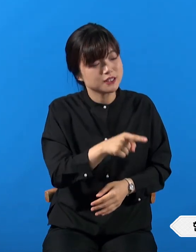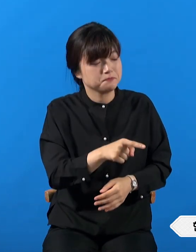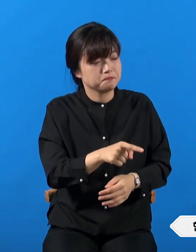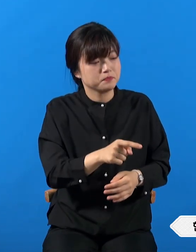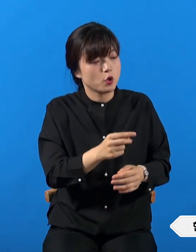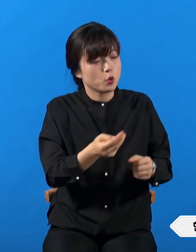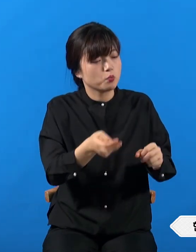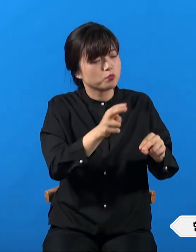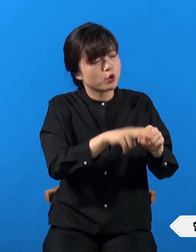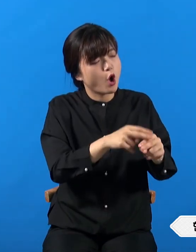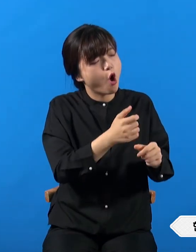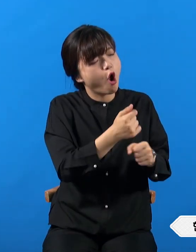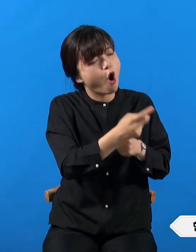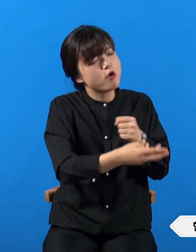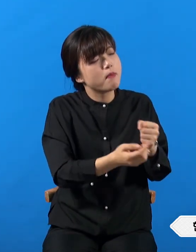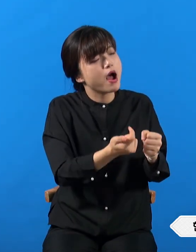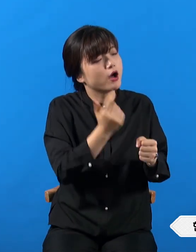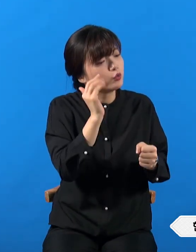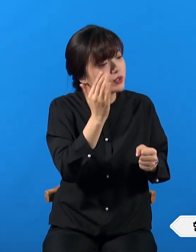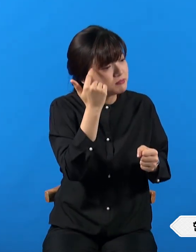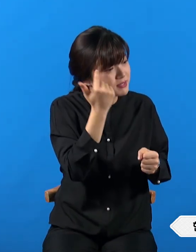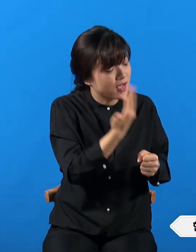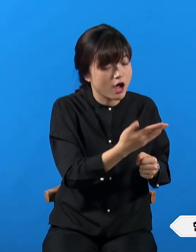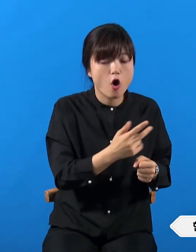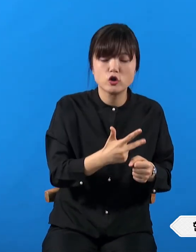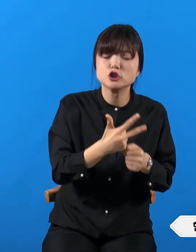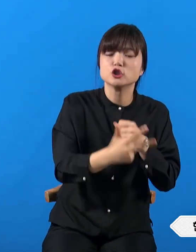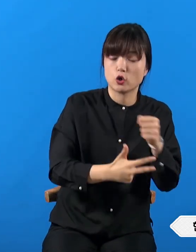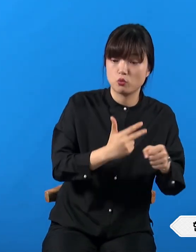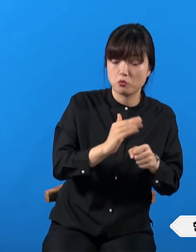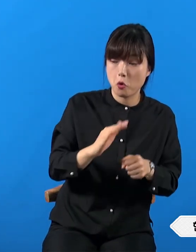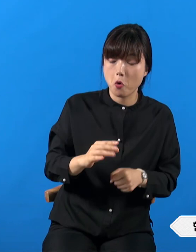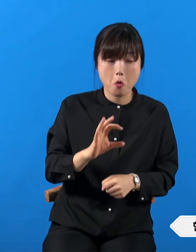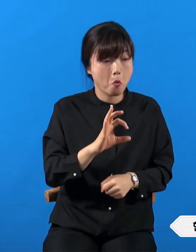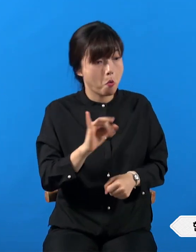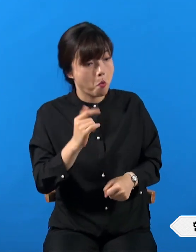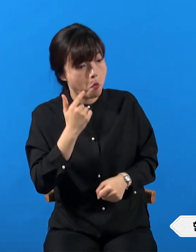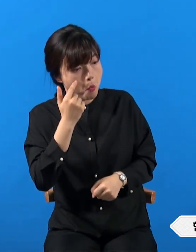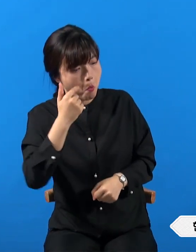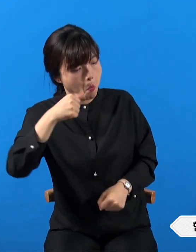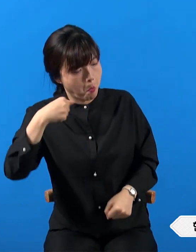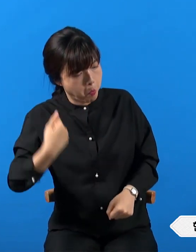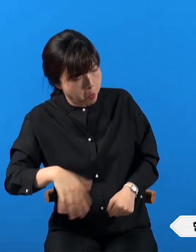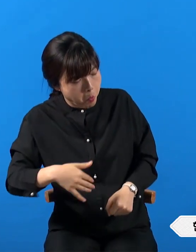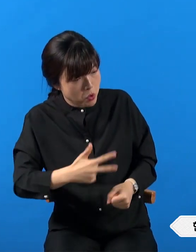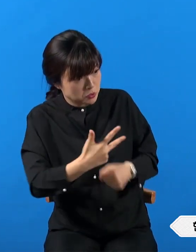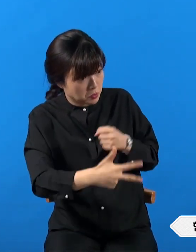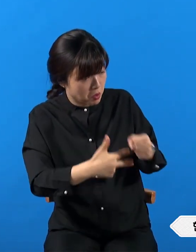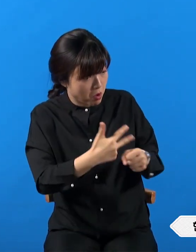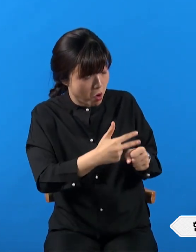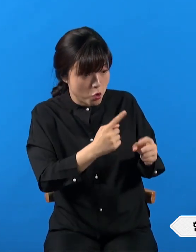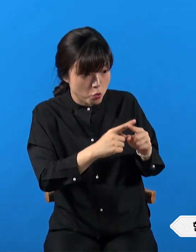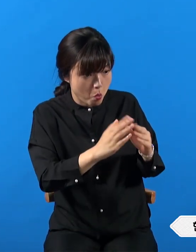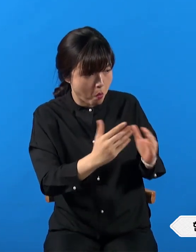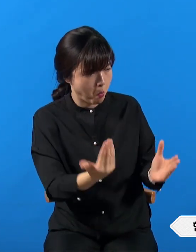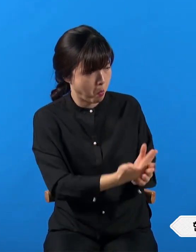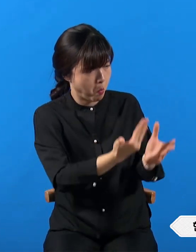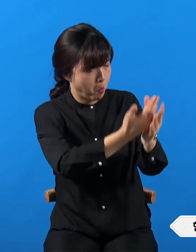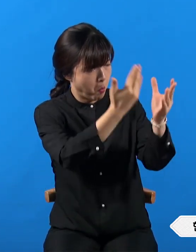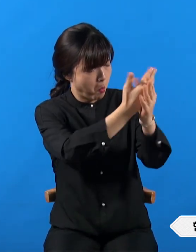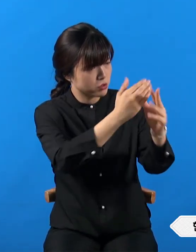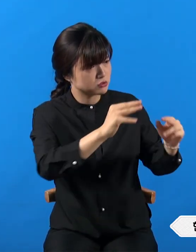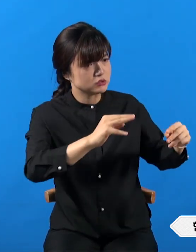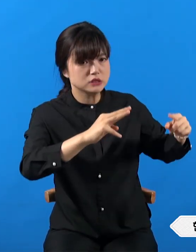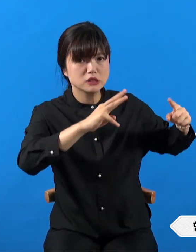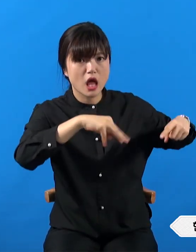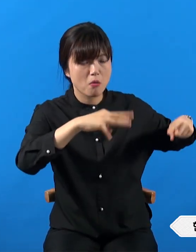지 얼마나 되셨습니까? 그 제가 7년 됐다고 했더니 7년 만에 교회를 3배나 키웠습니까? 목사님 참